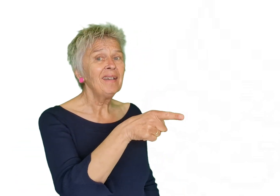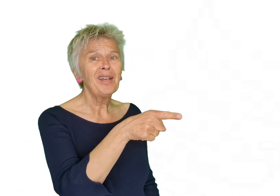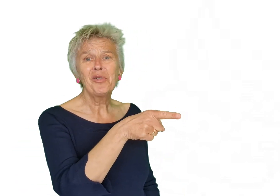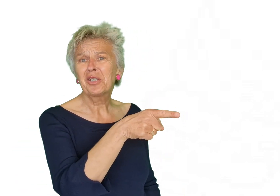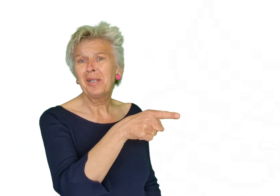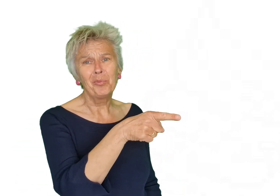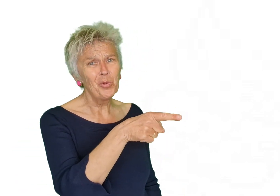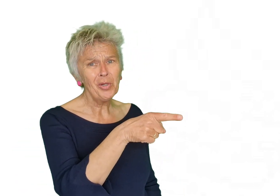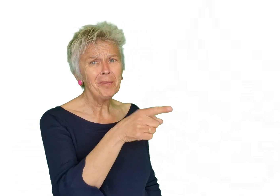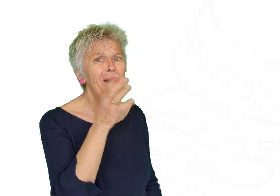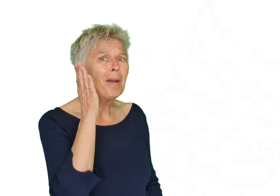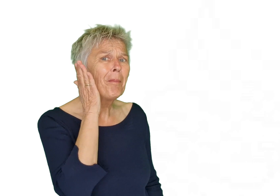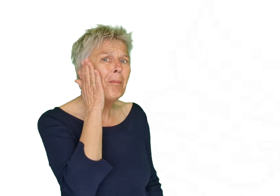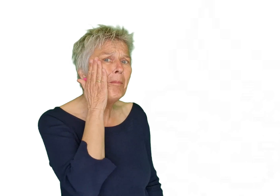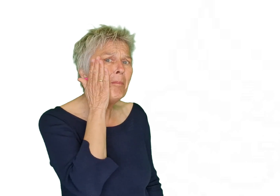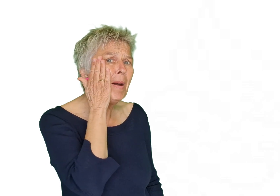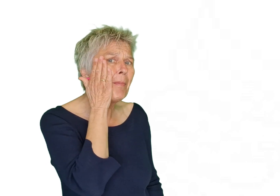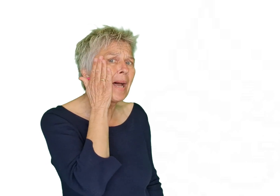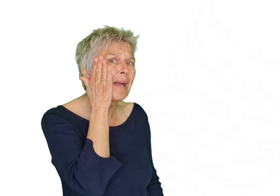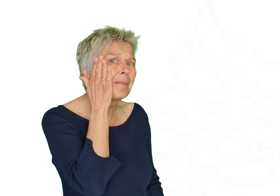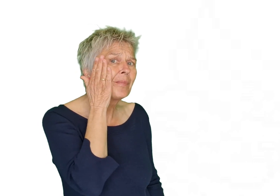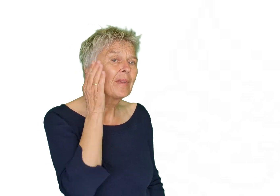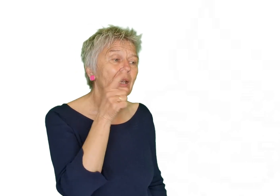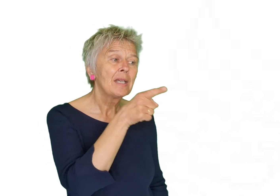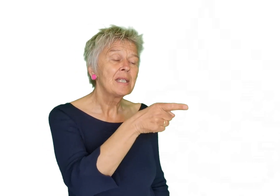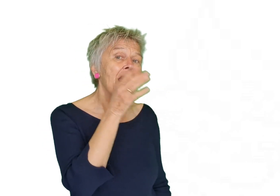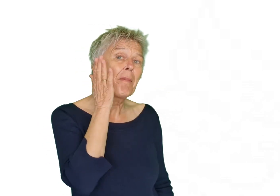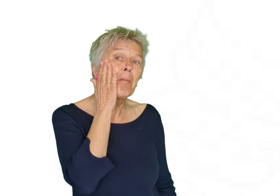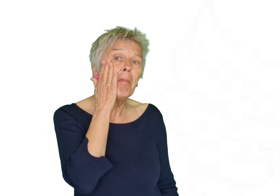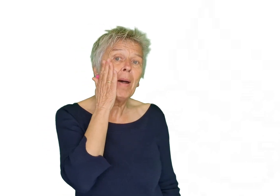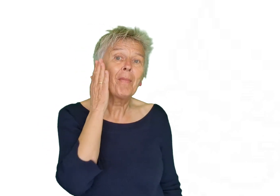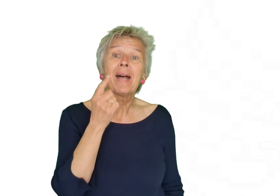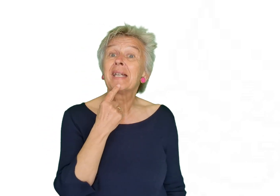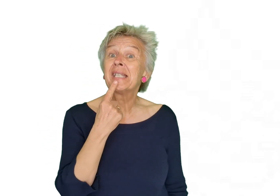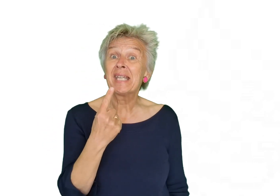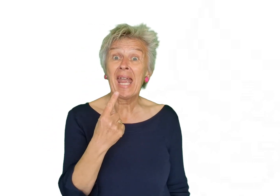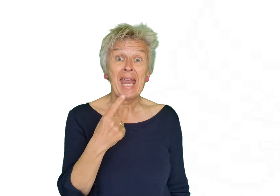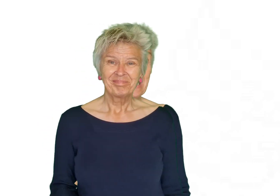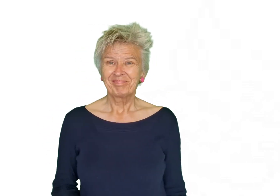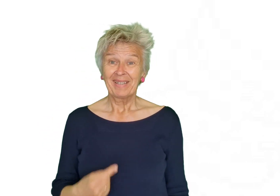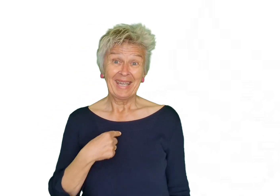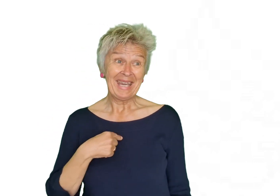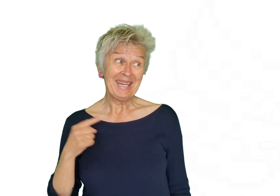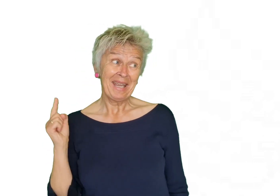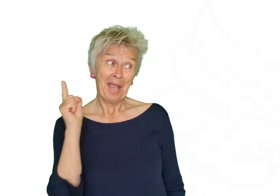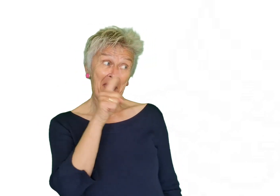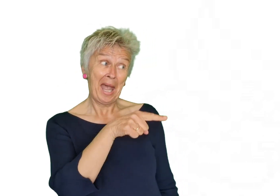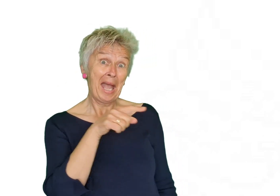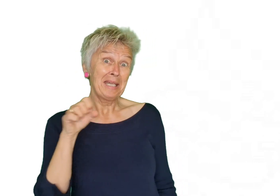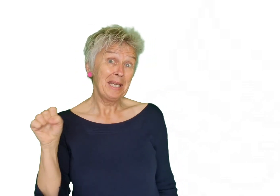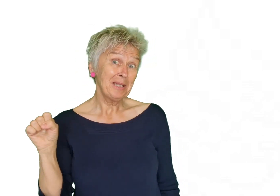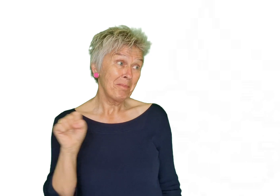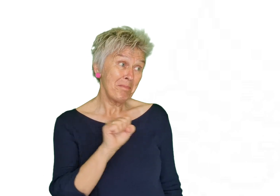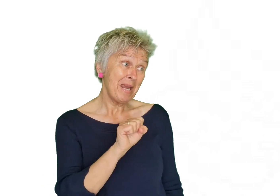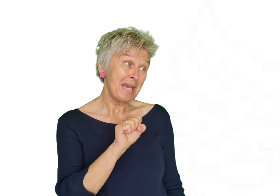en nou is het niet moeder, maar mama Zijn mama zei ik ga niet mee